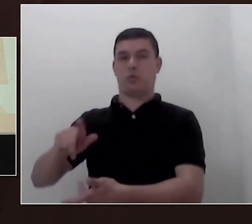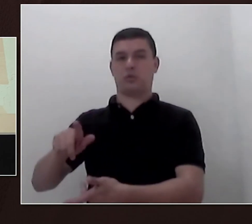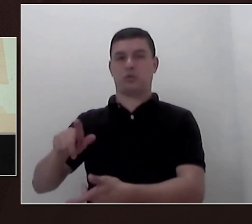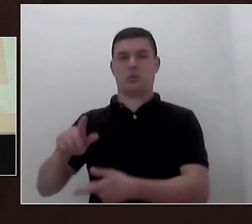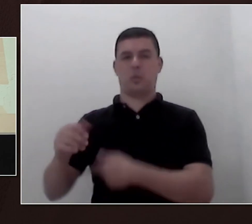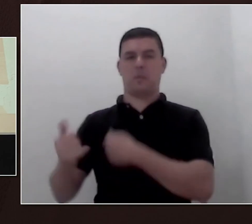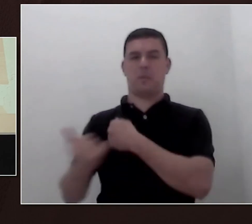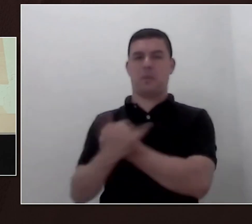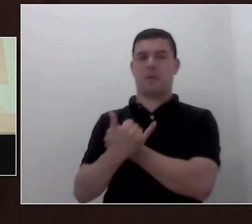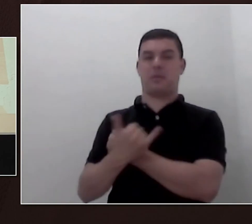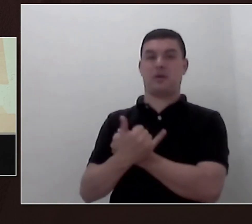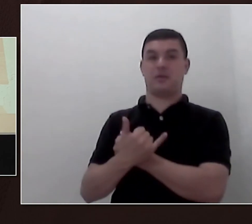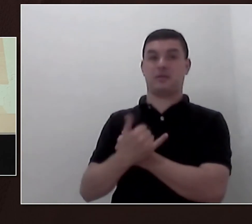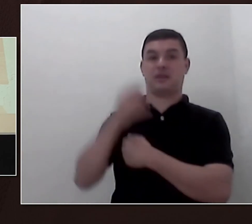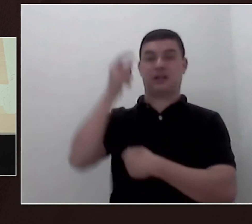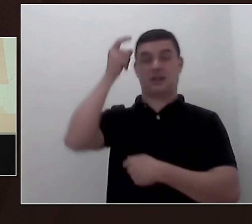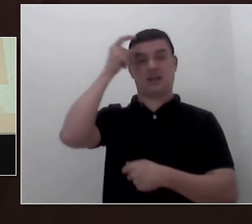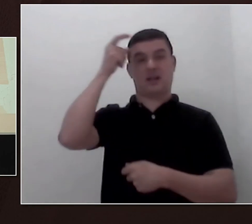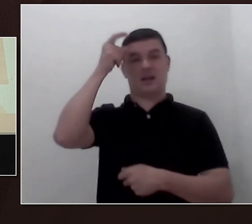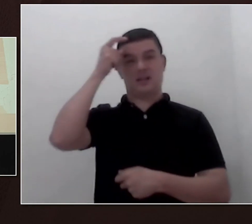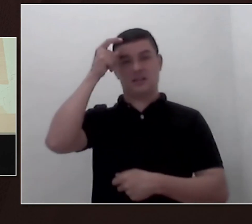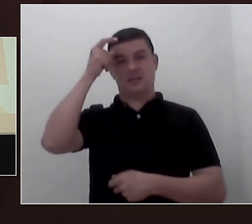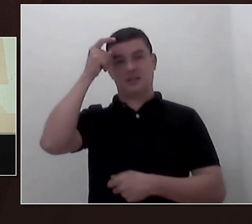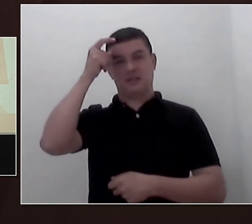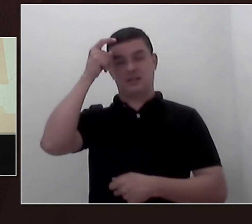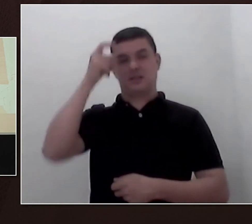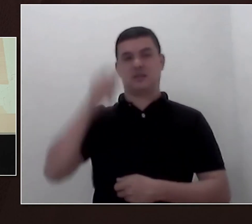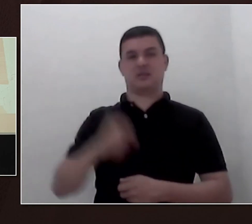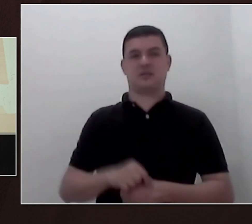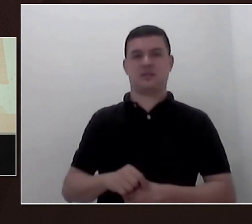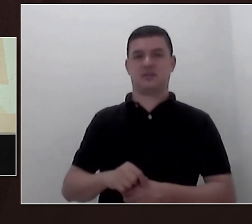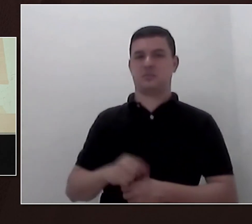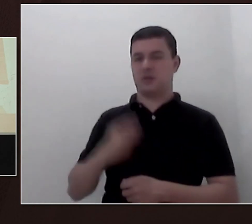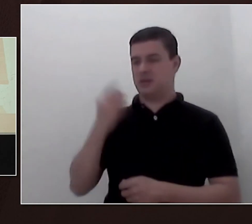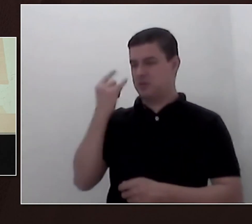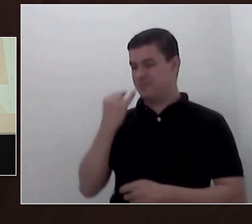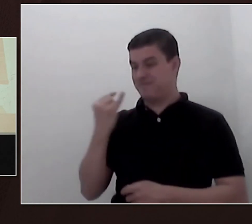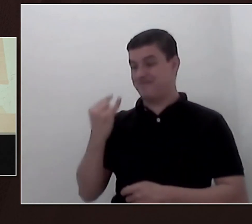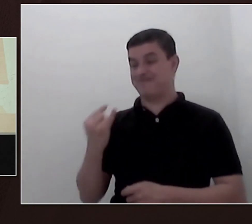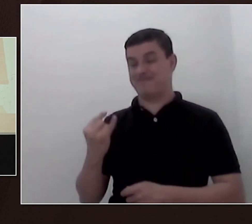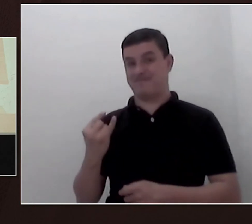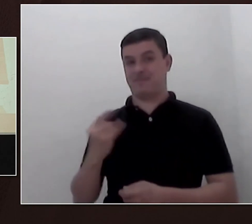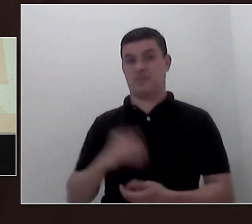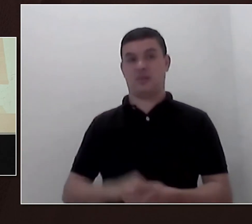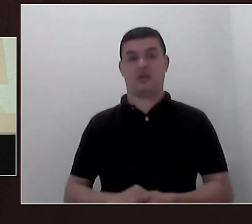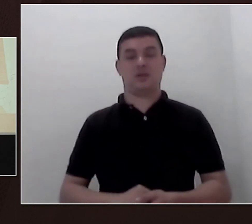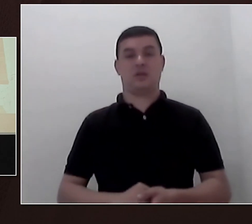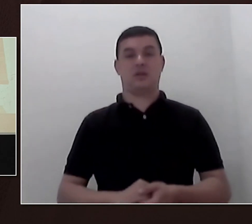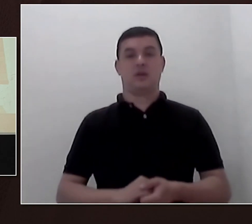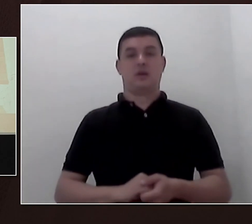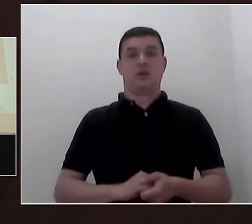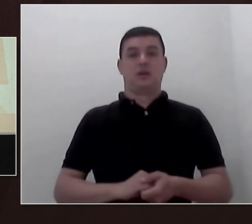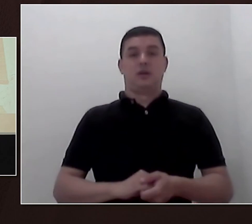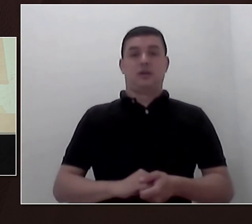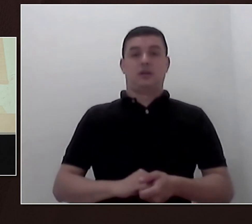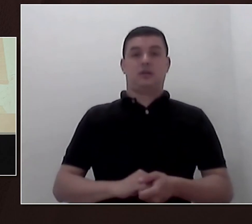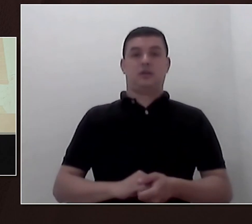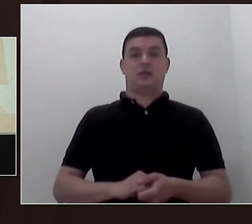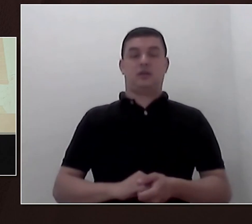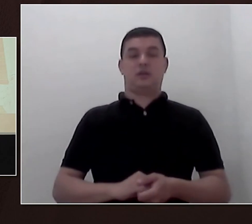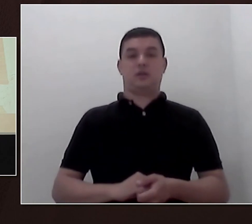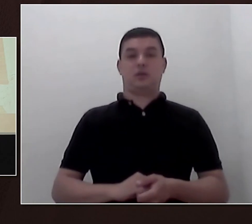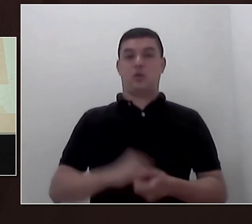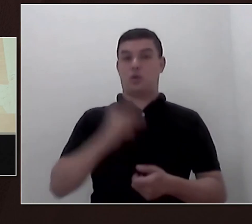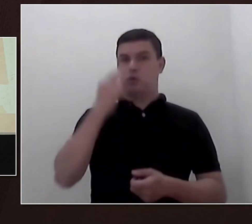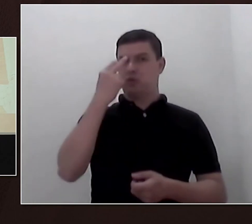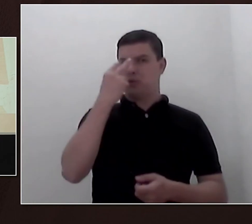tem para tentar combater nos filhos do reino. E também concupiscência dos